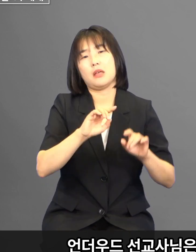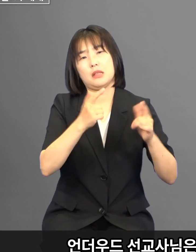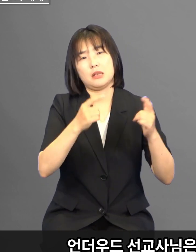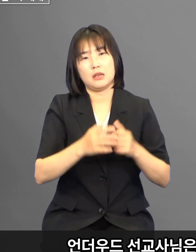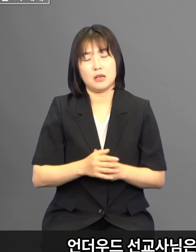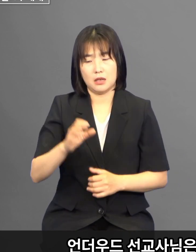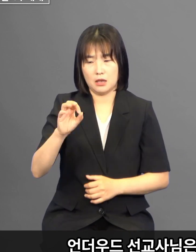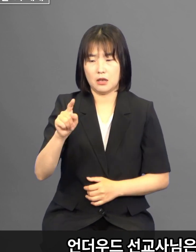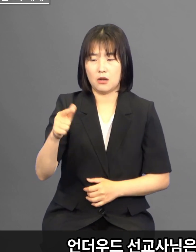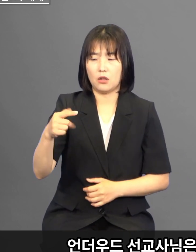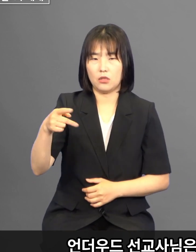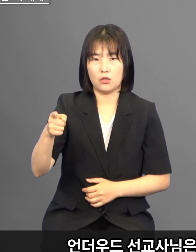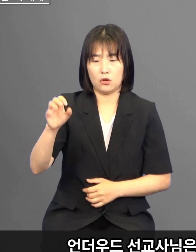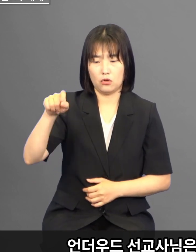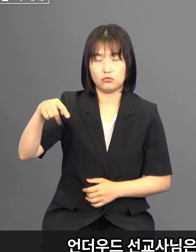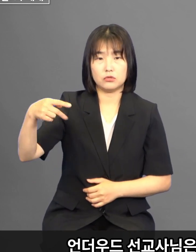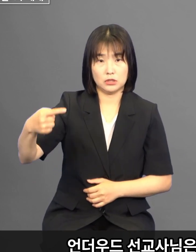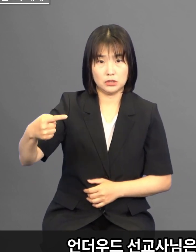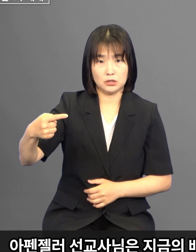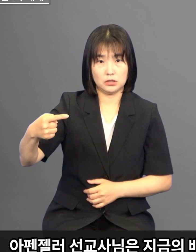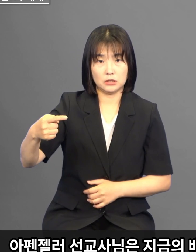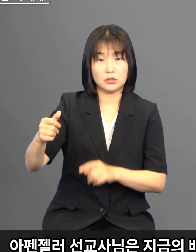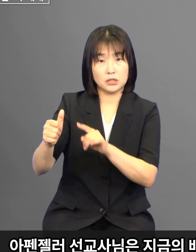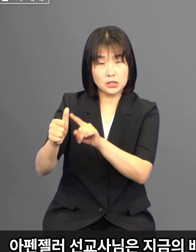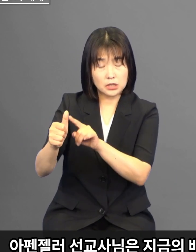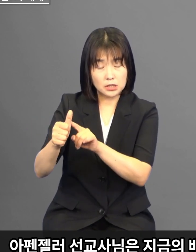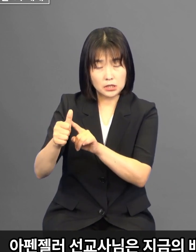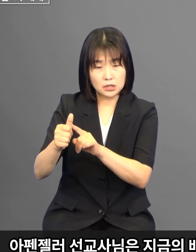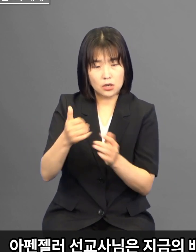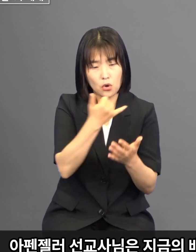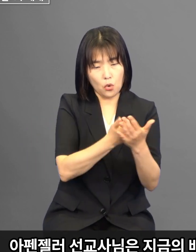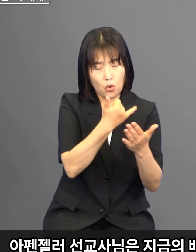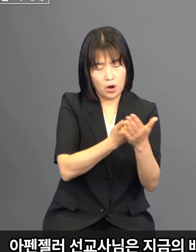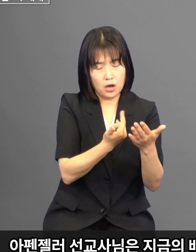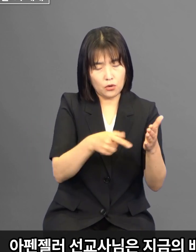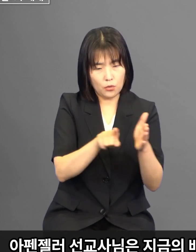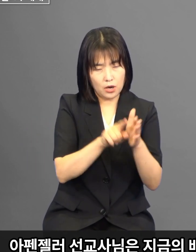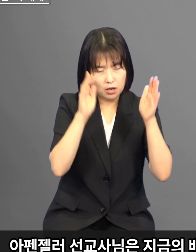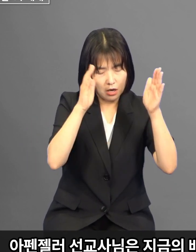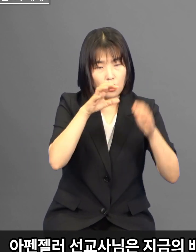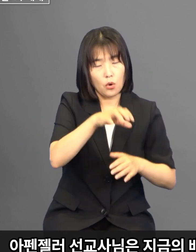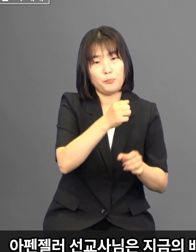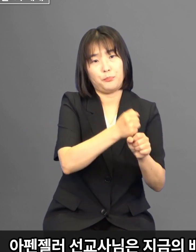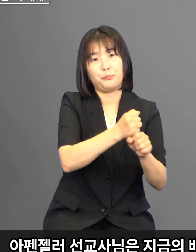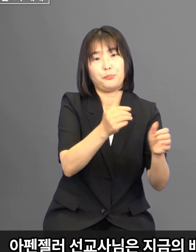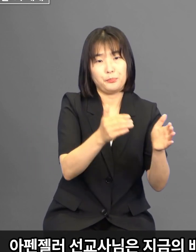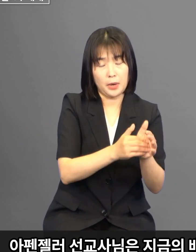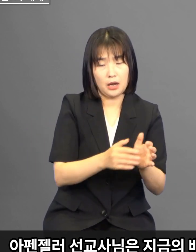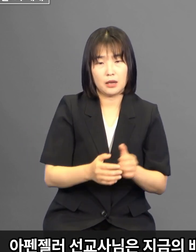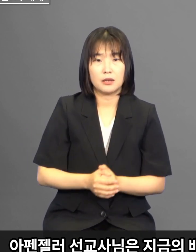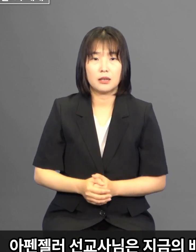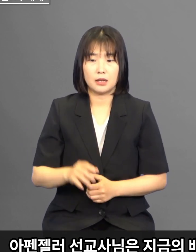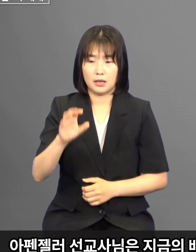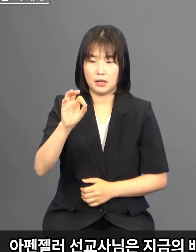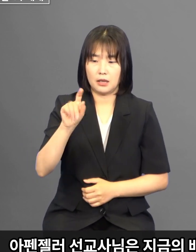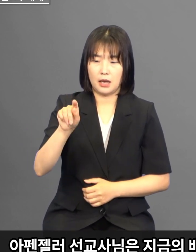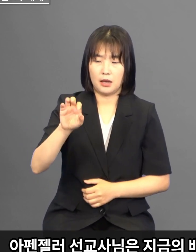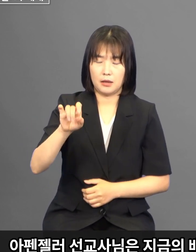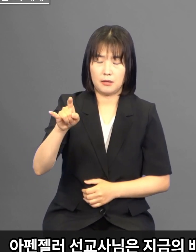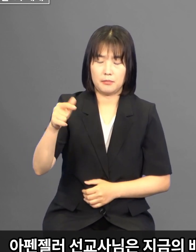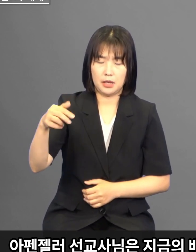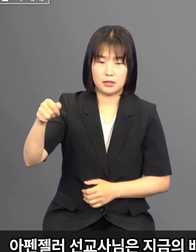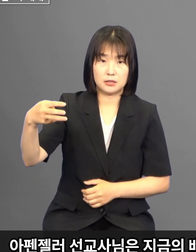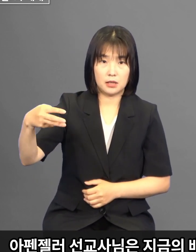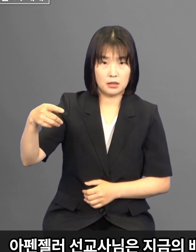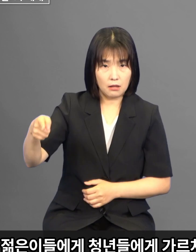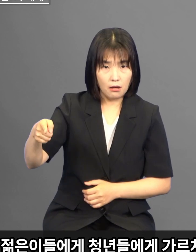선교사님은 고아들을 위한 학당을 만들었죠. 아펜젤러 선교사님은 지금의 배화 여대의 전신이었던 배화